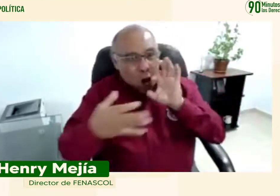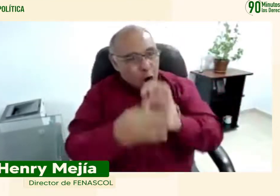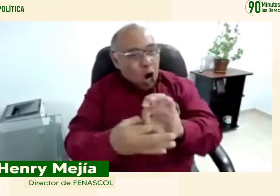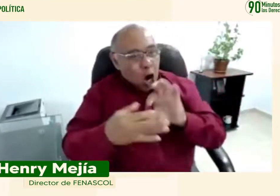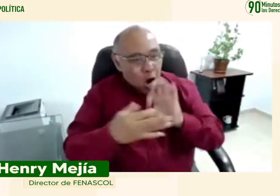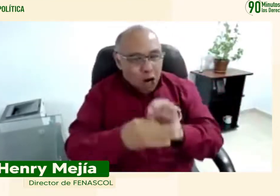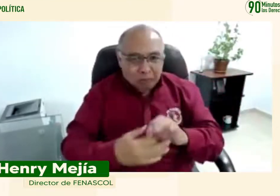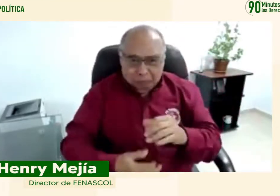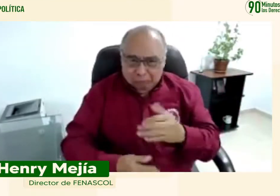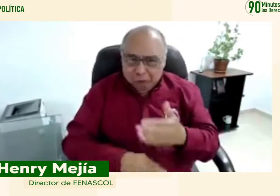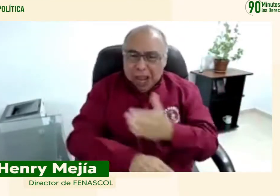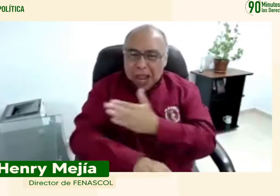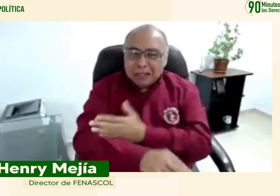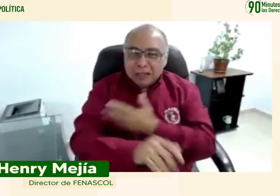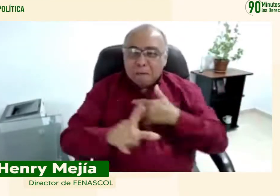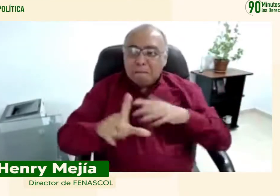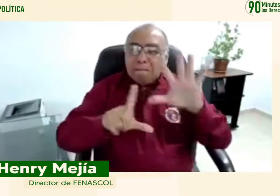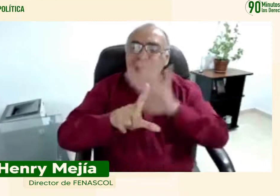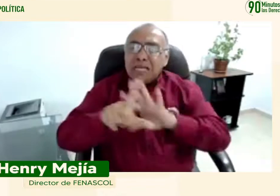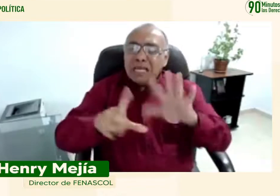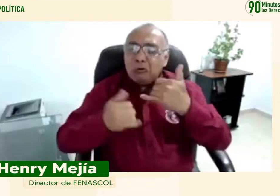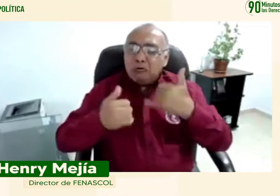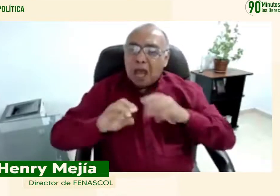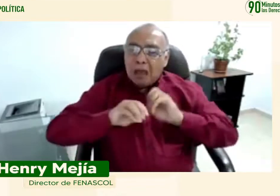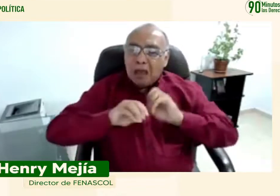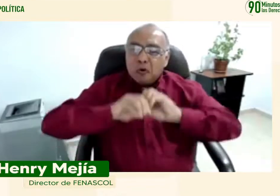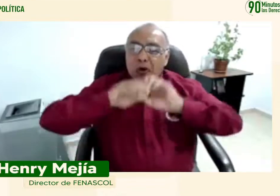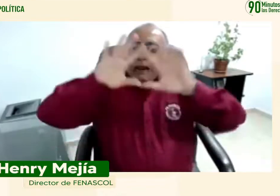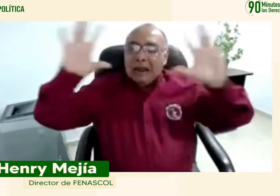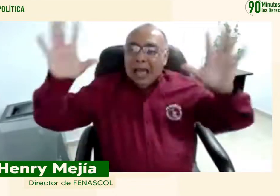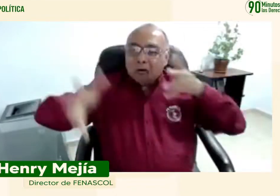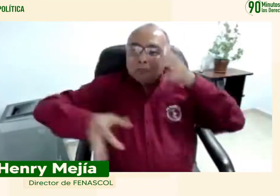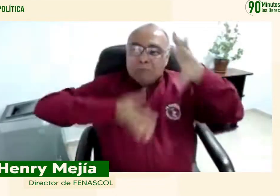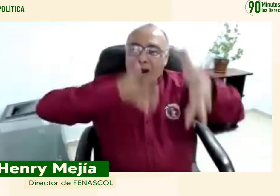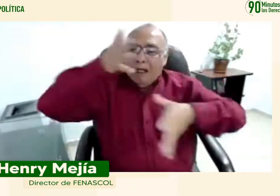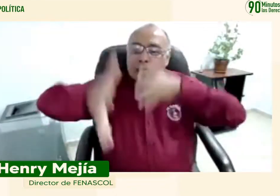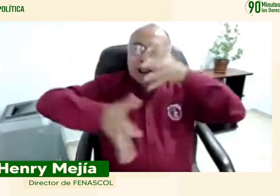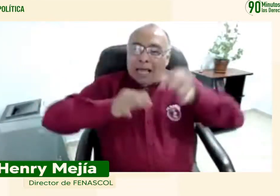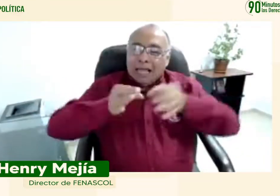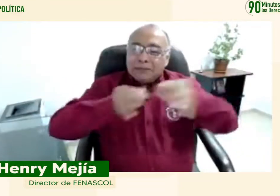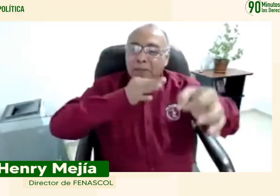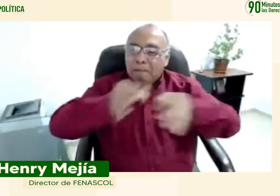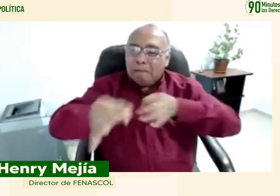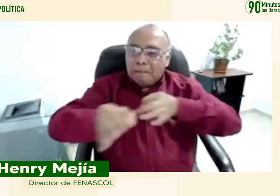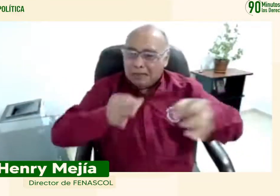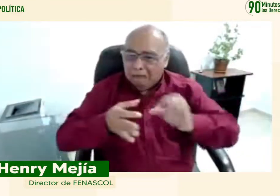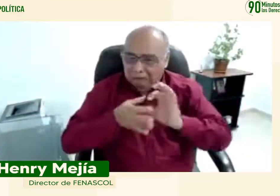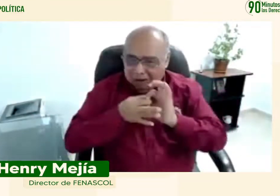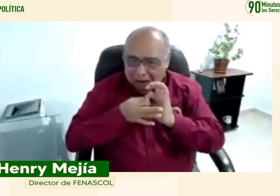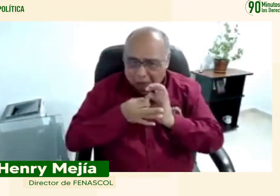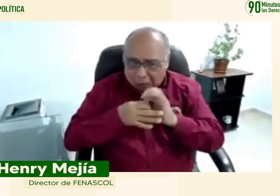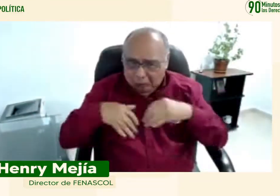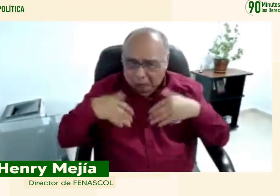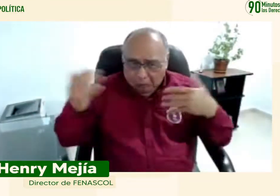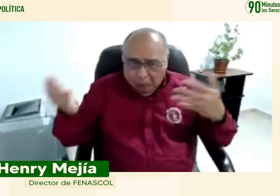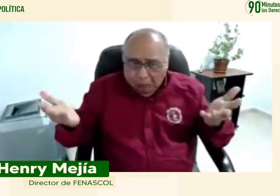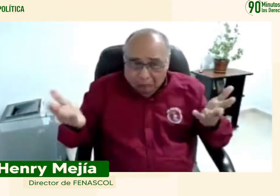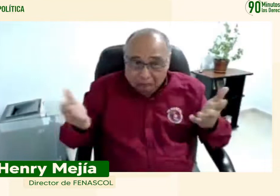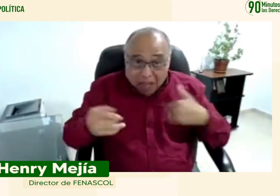todavía se piensa que estamos apoyando un candidato anteriormente se hizo un vídeo dando claridad y dando explicación